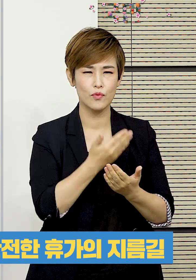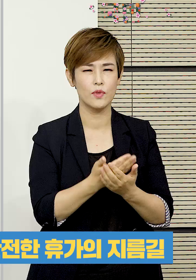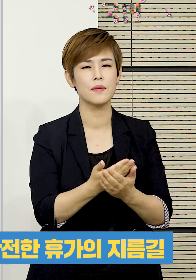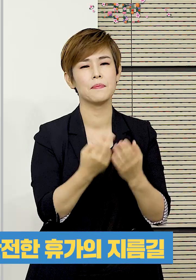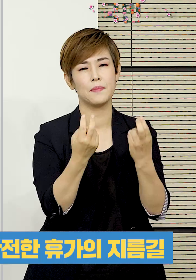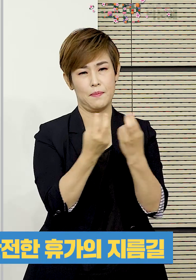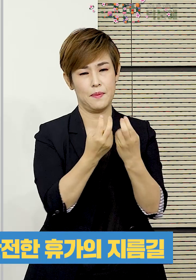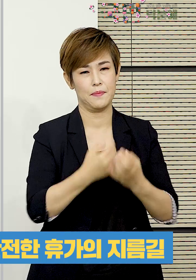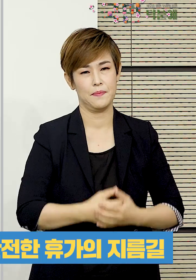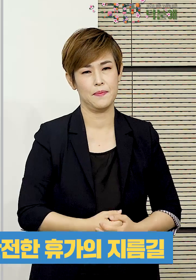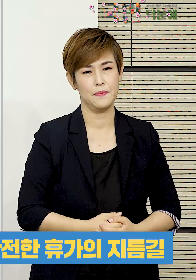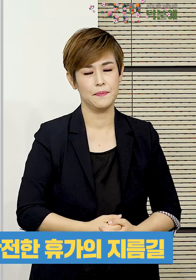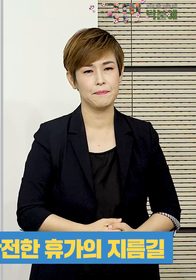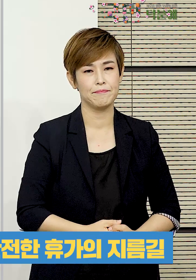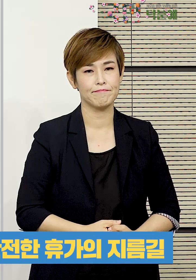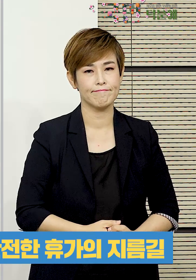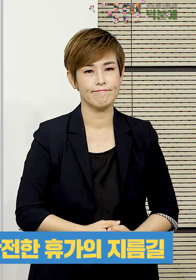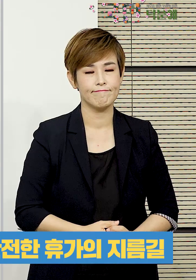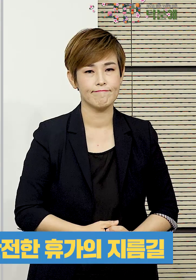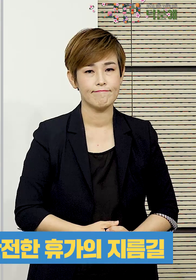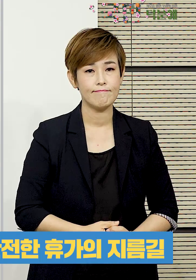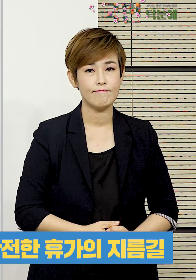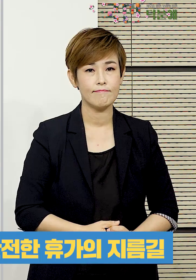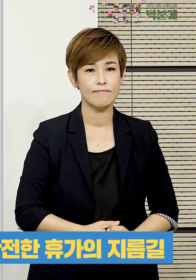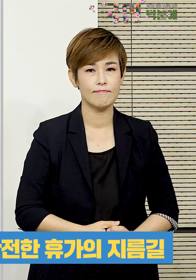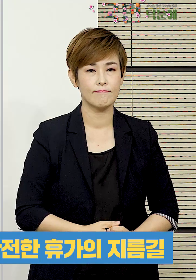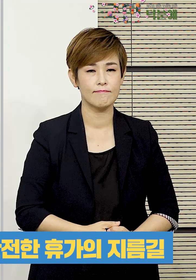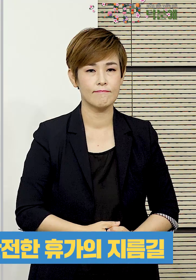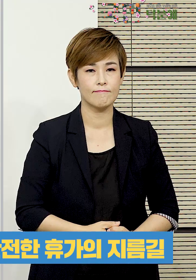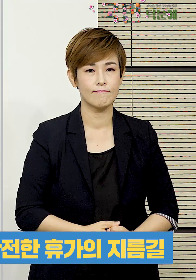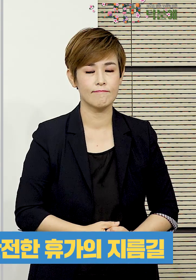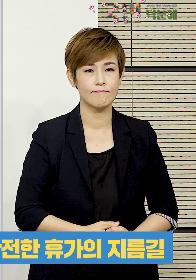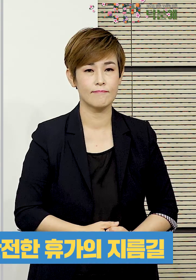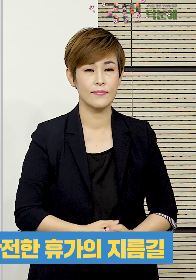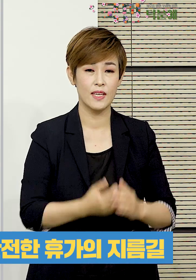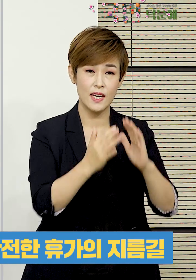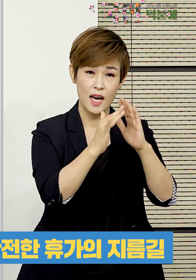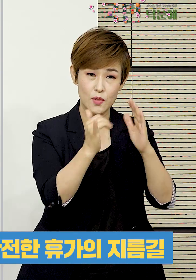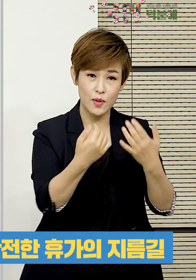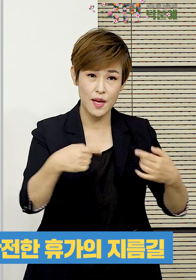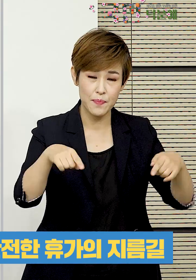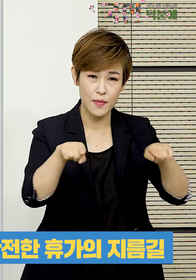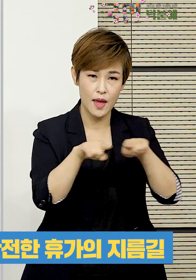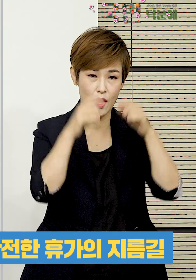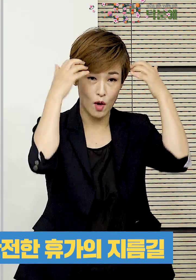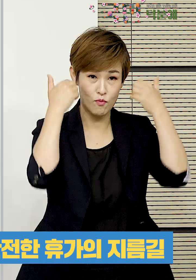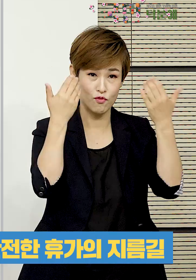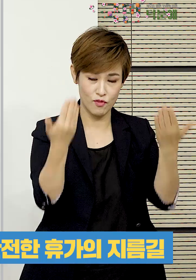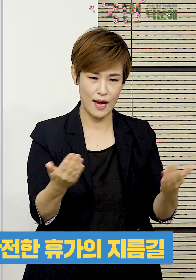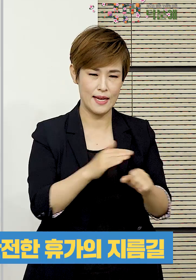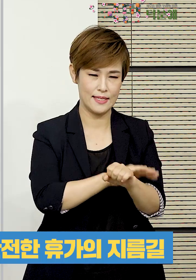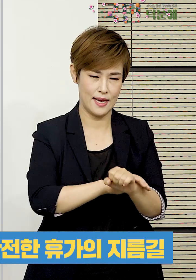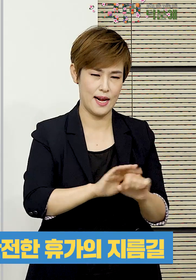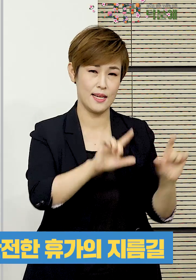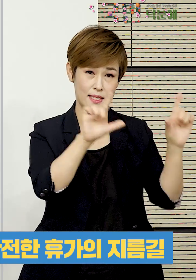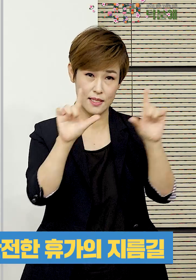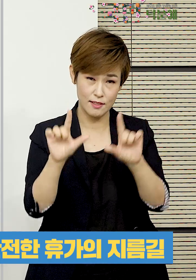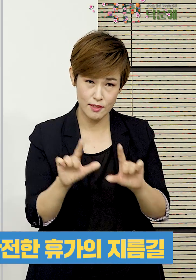큰 지름길이라고 저희들은 생각을 하고 있습니다. 모쪼록 가족들과 함께하는 휴가 잘